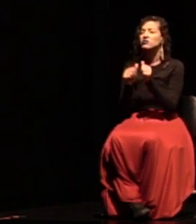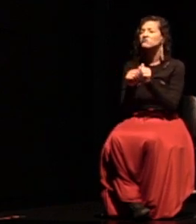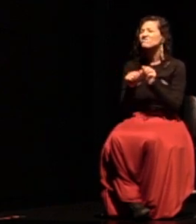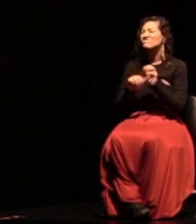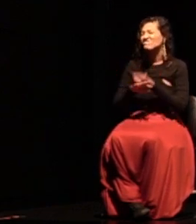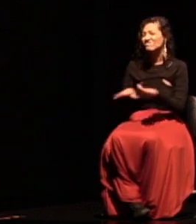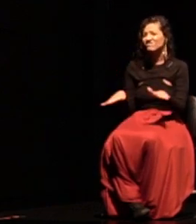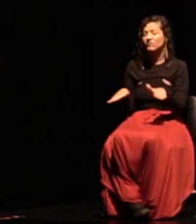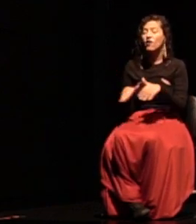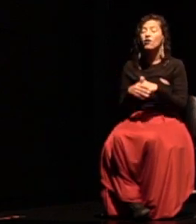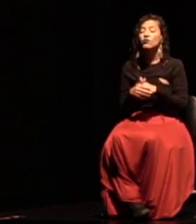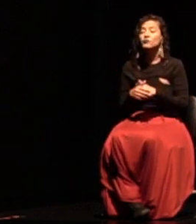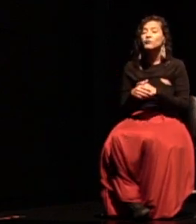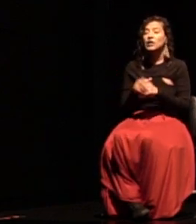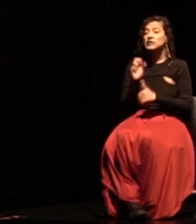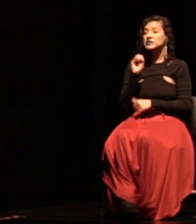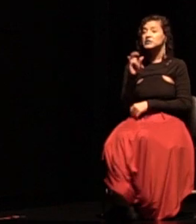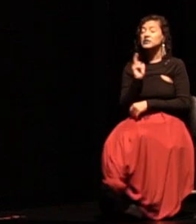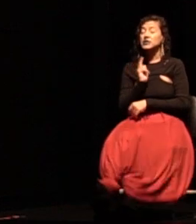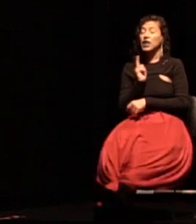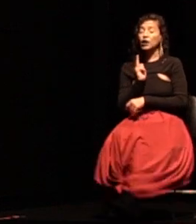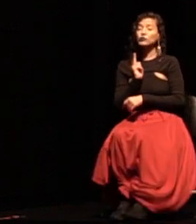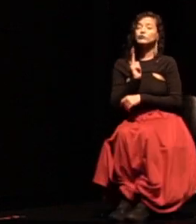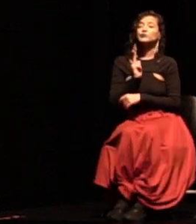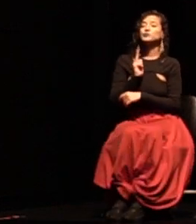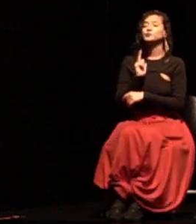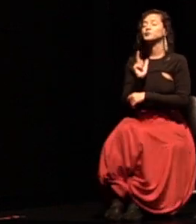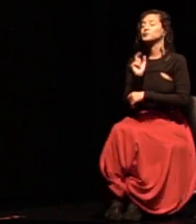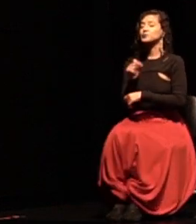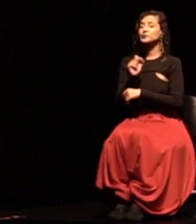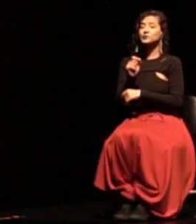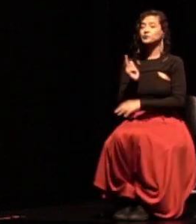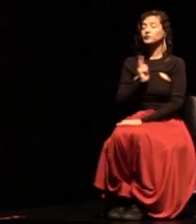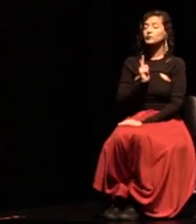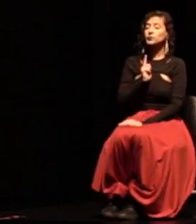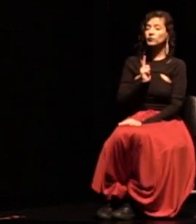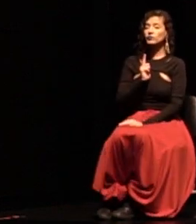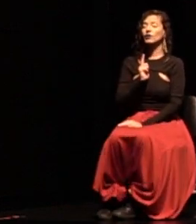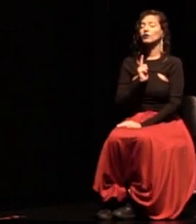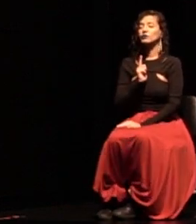tom de buscar numa